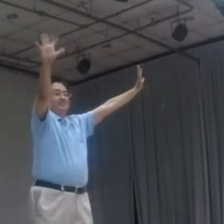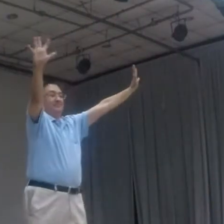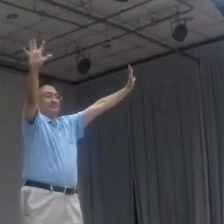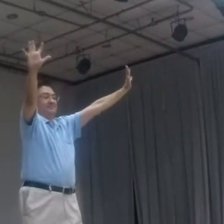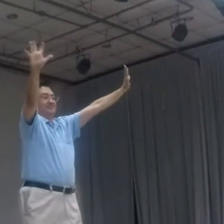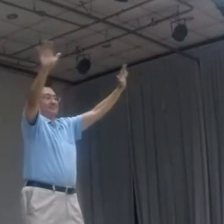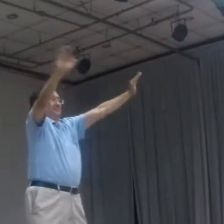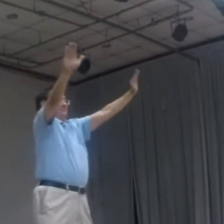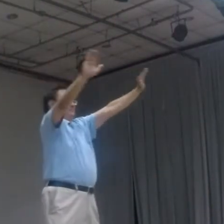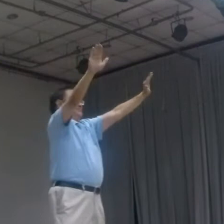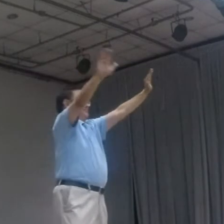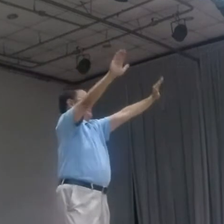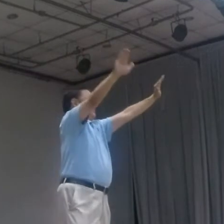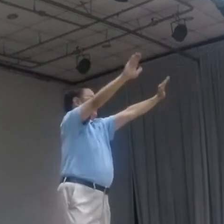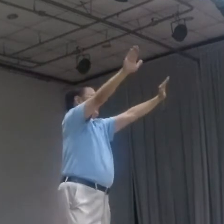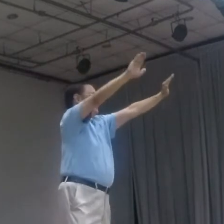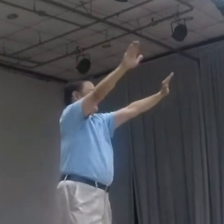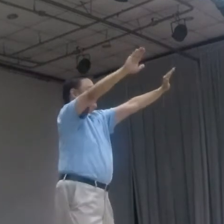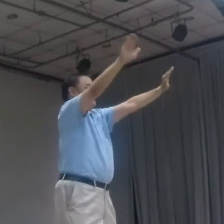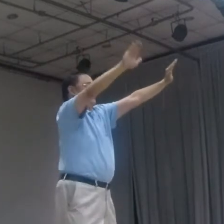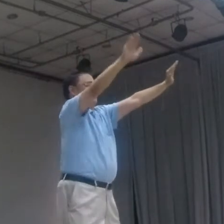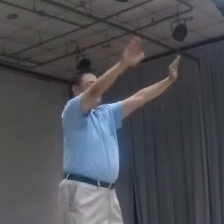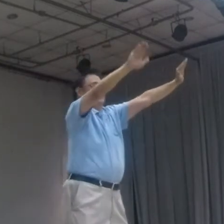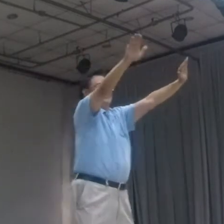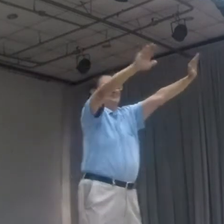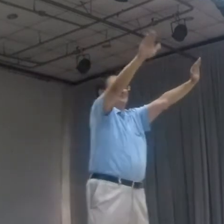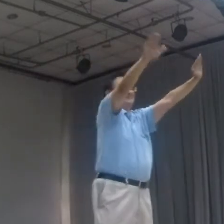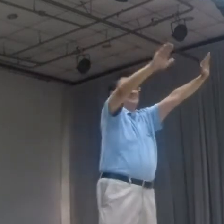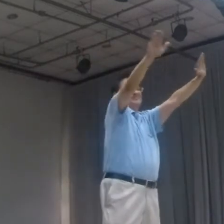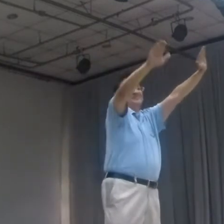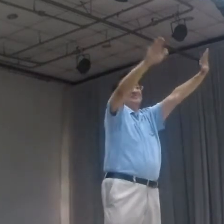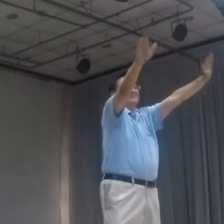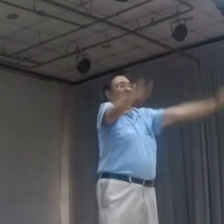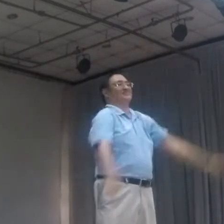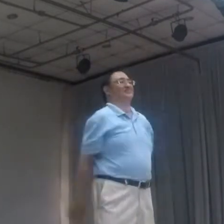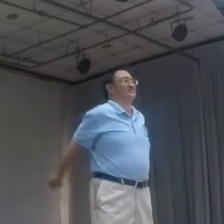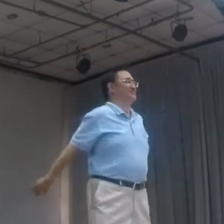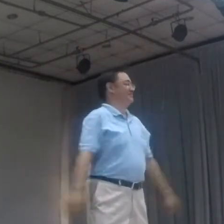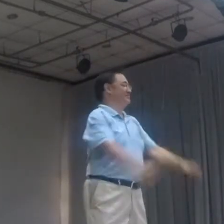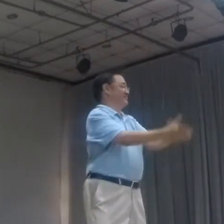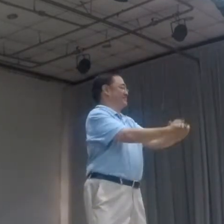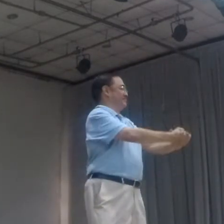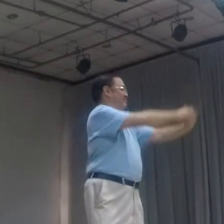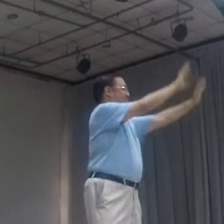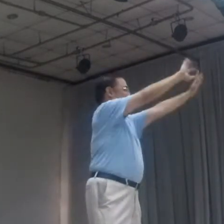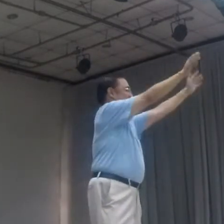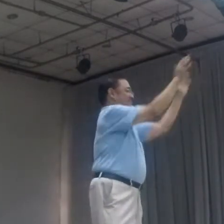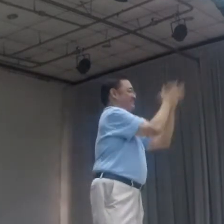Thank you.